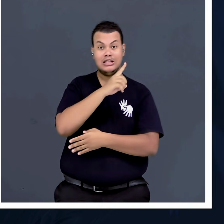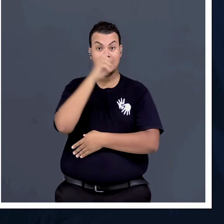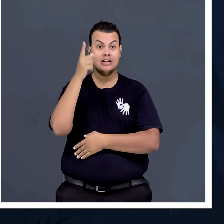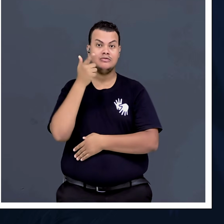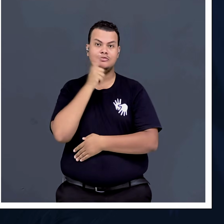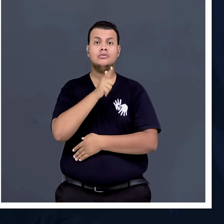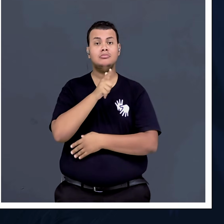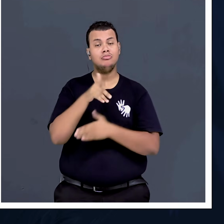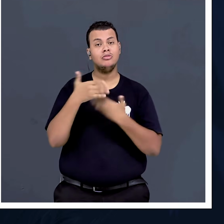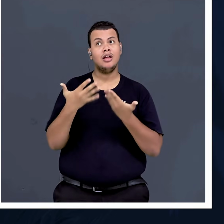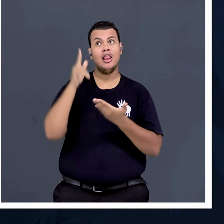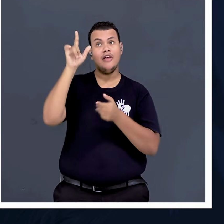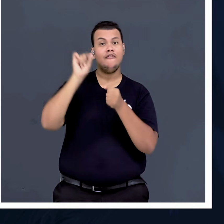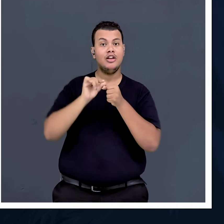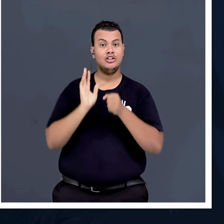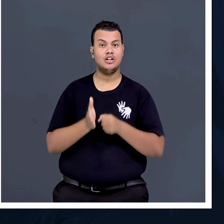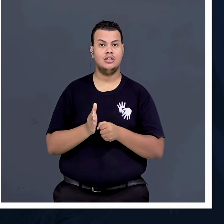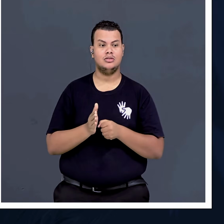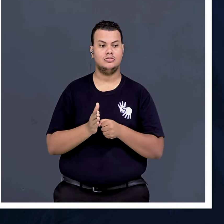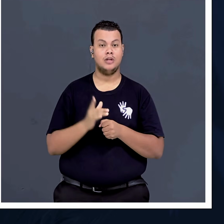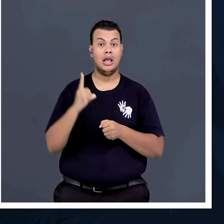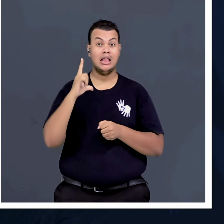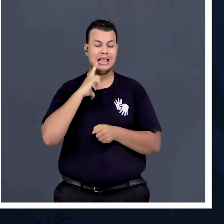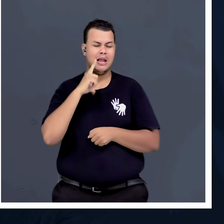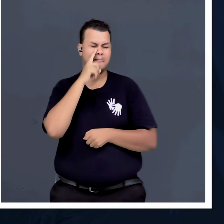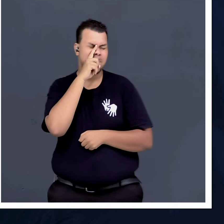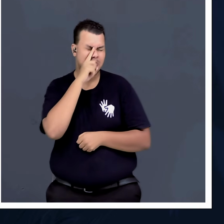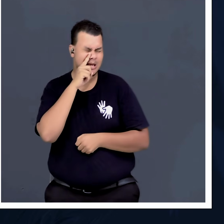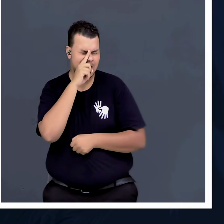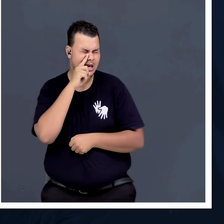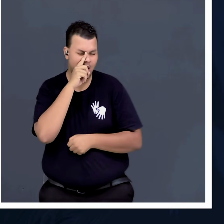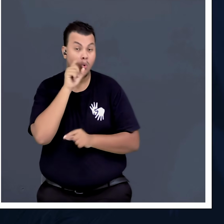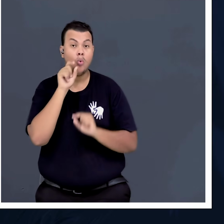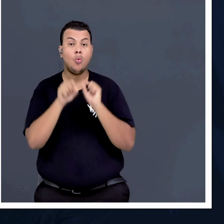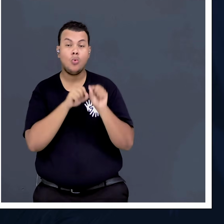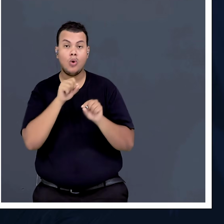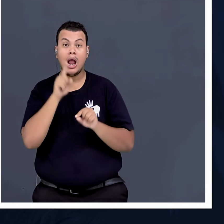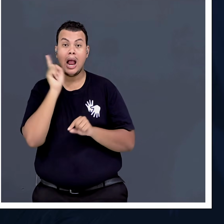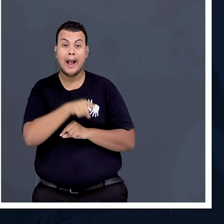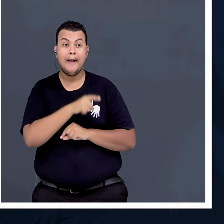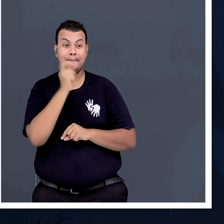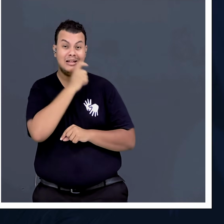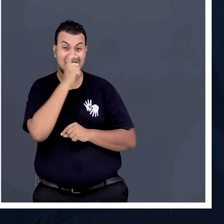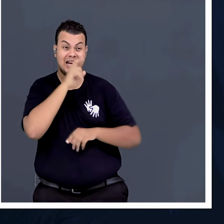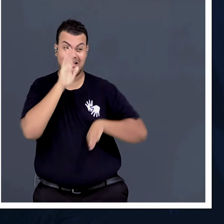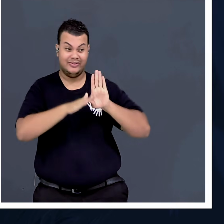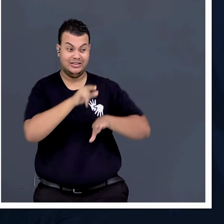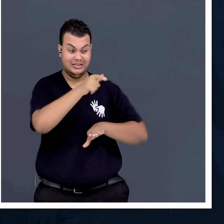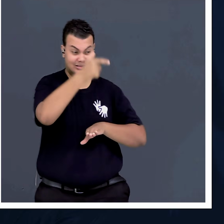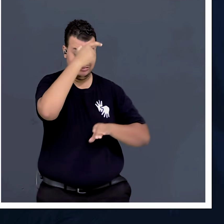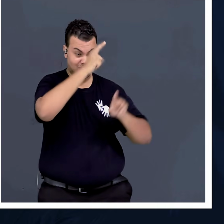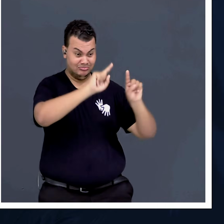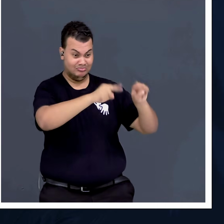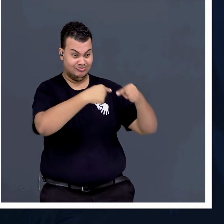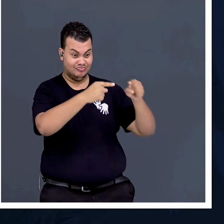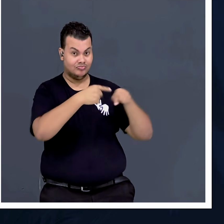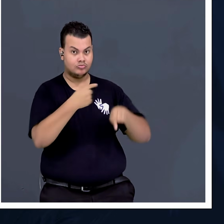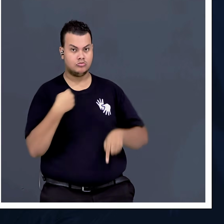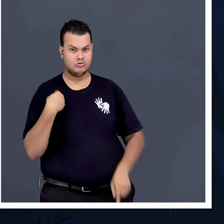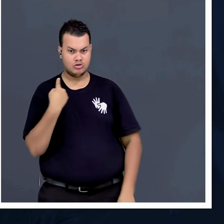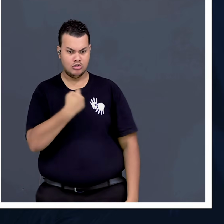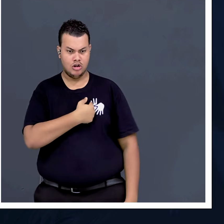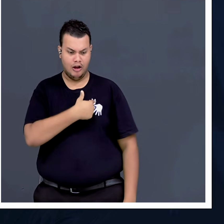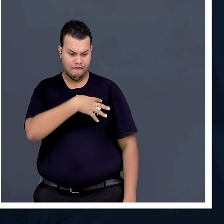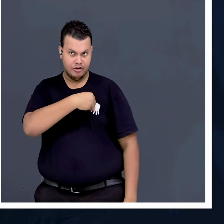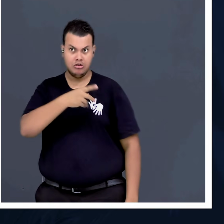Ele fez. Há um perigo muito grande, e essa é uma das mentiras que Satanás conta, é de que nós não